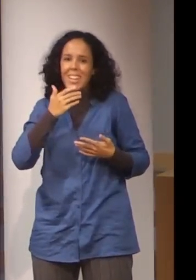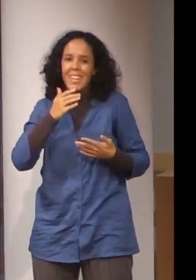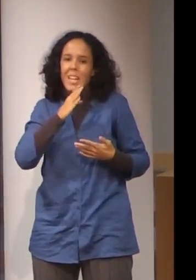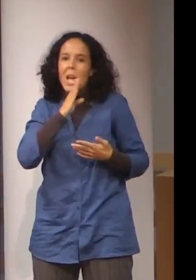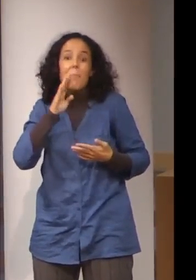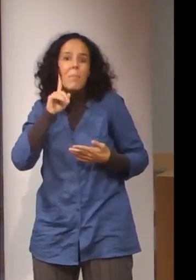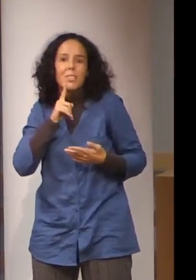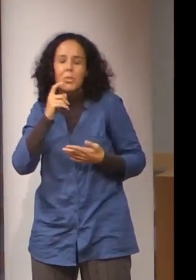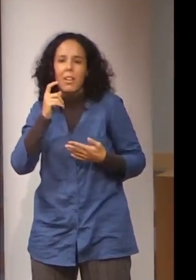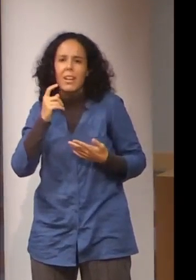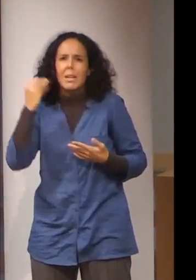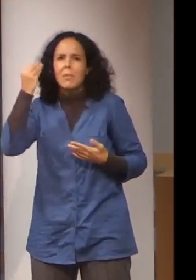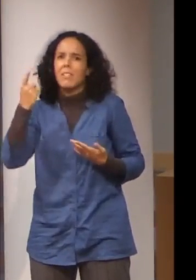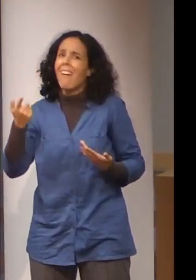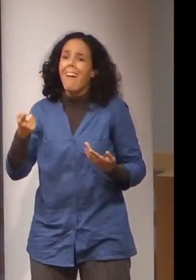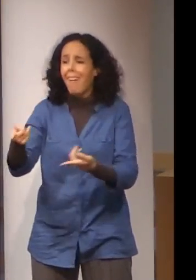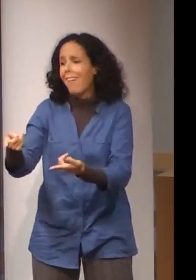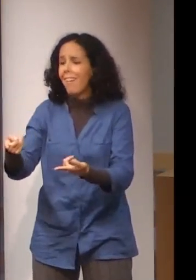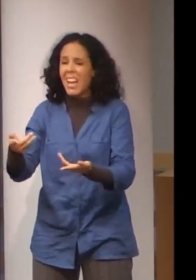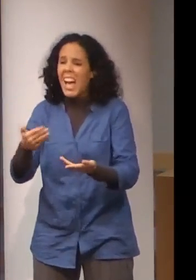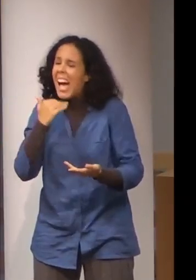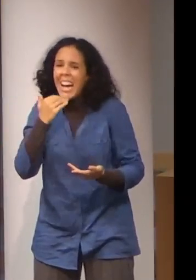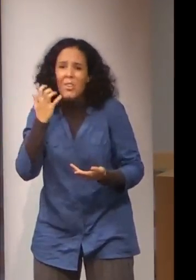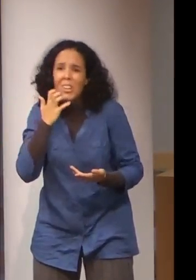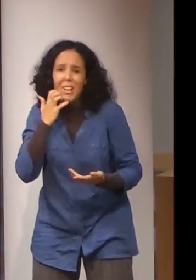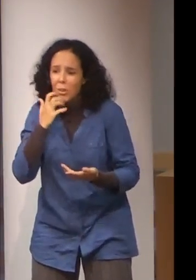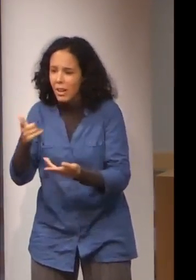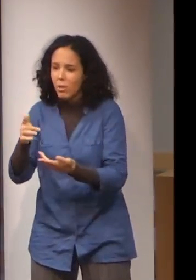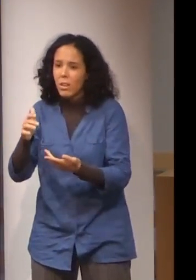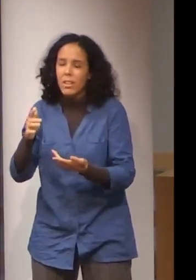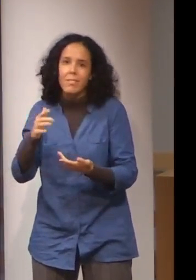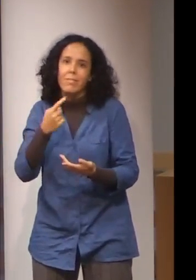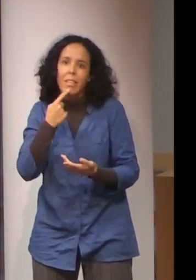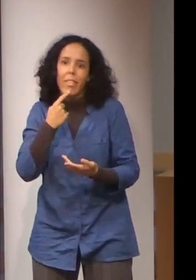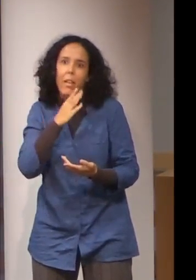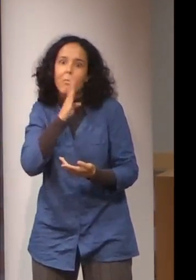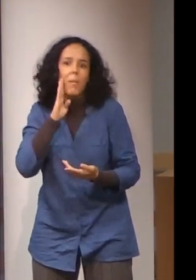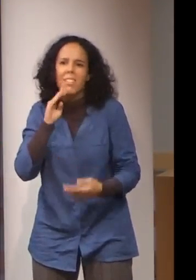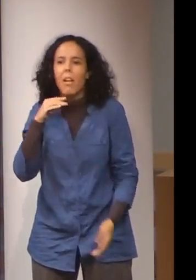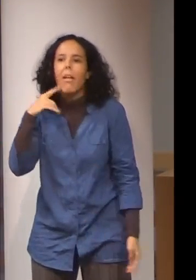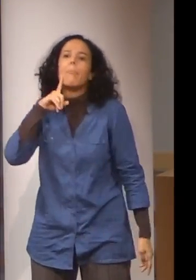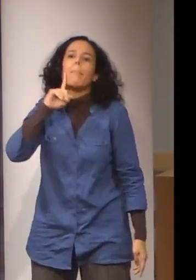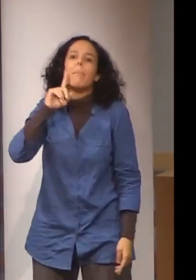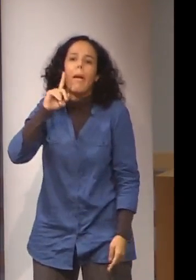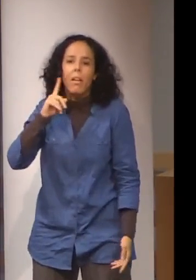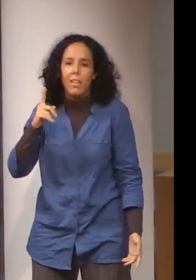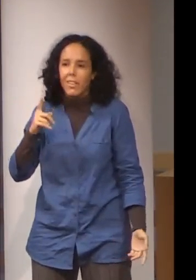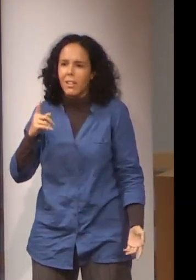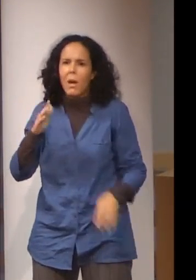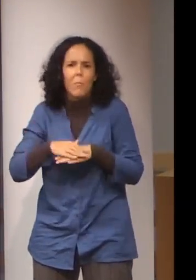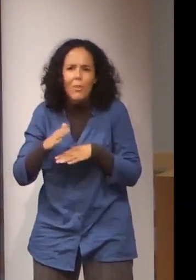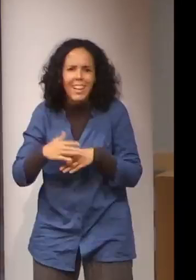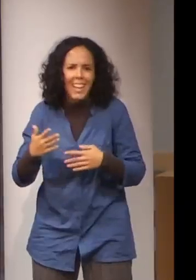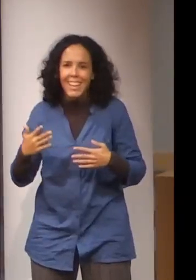básico que ahí se recogía en la adquisición de estas lenguas por parte de los bebés, los pensamientos, el discurrir de